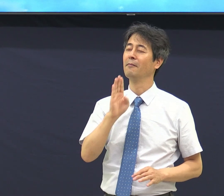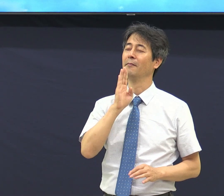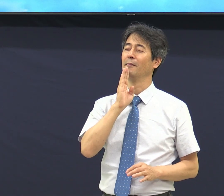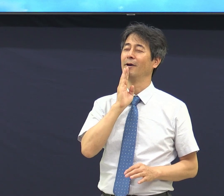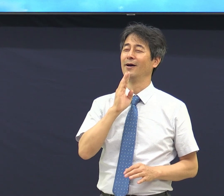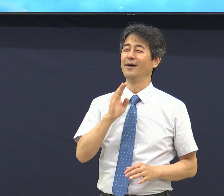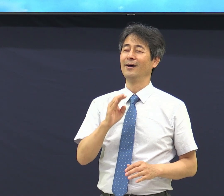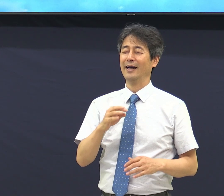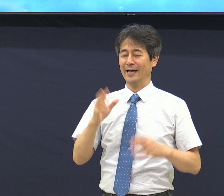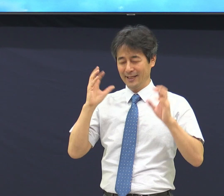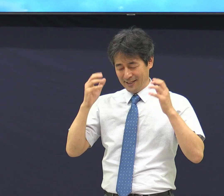요셉 맞습니다.